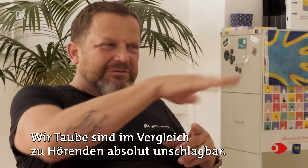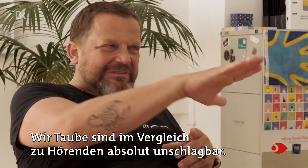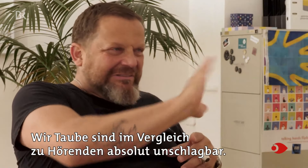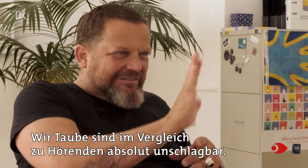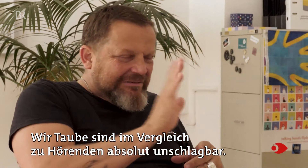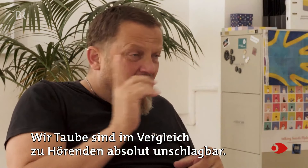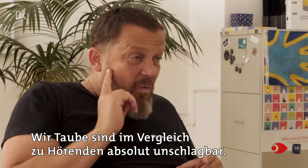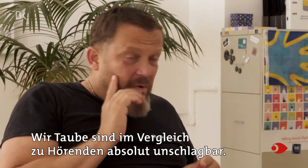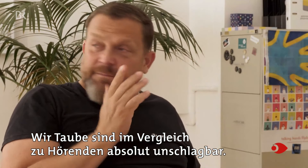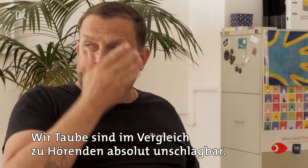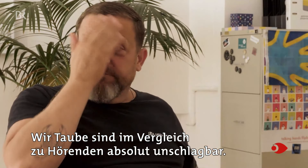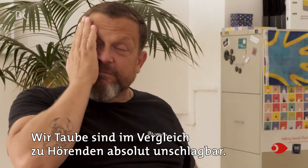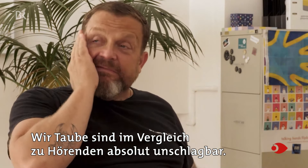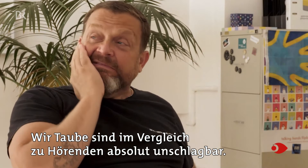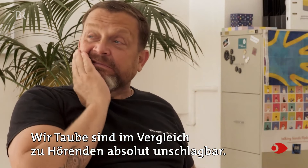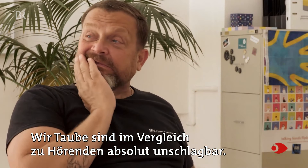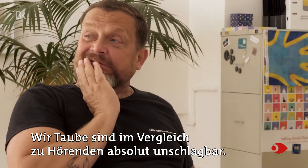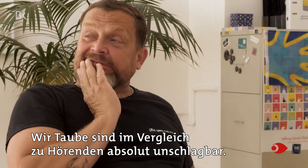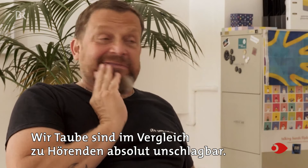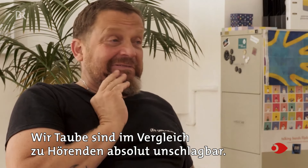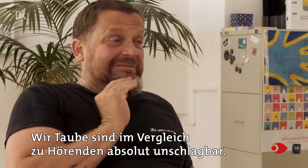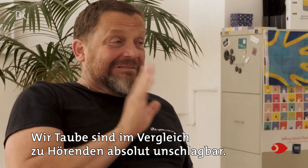sind im Vergleich zu Hörenden absolut unschlagbar.